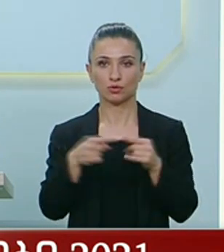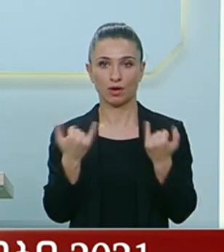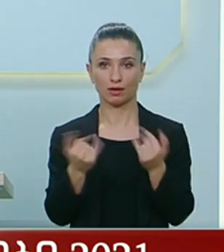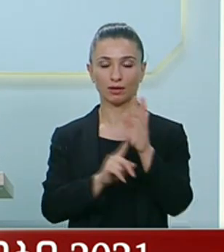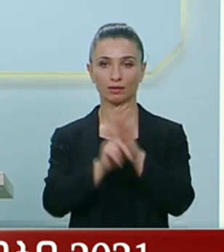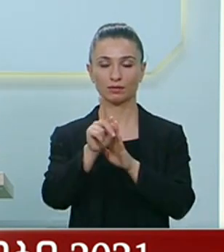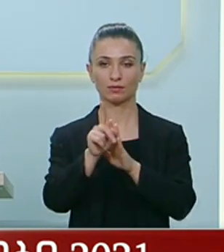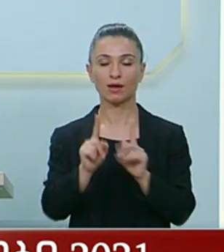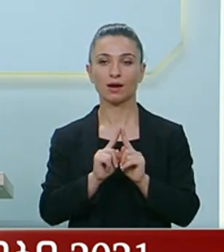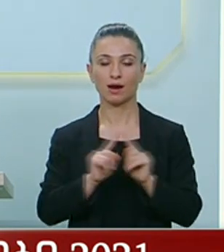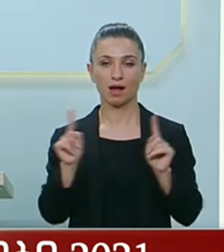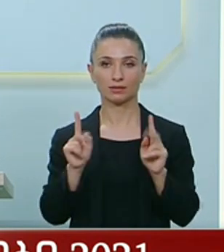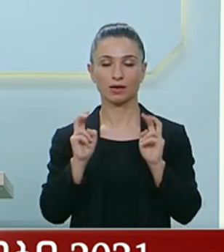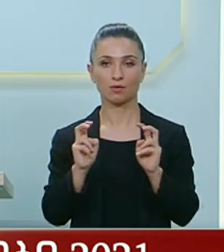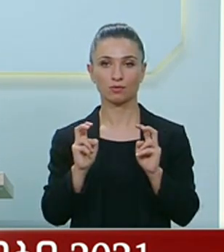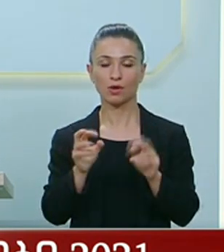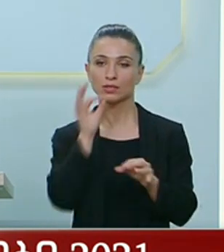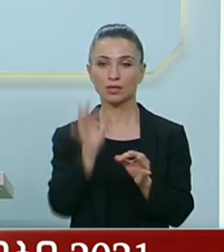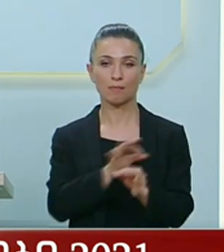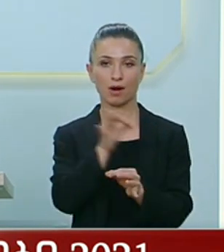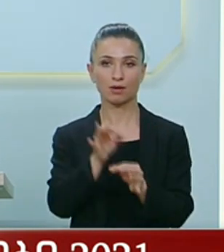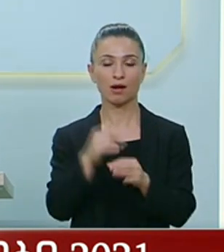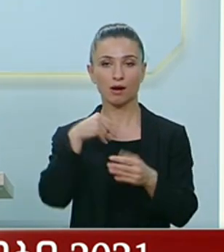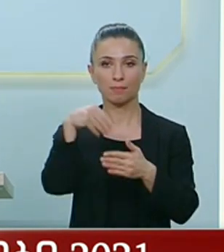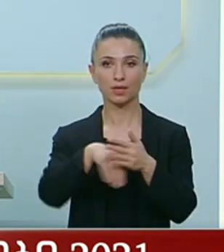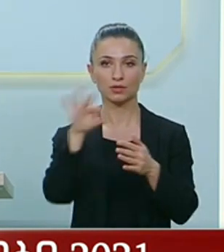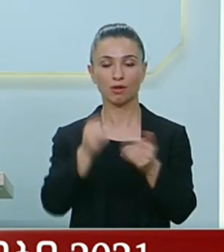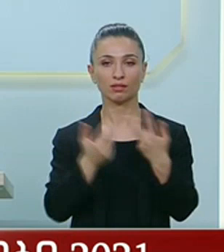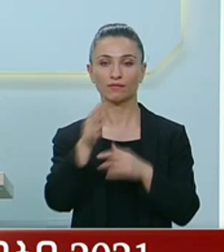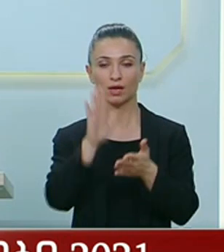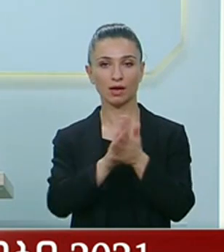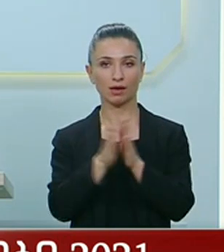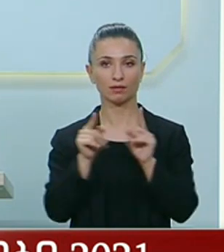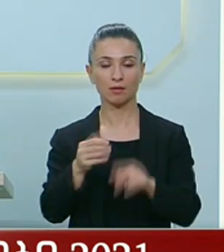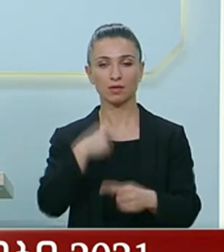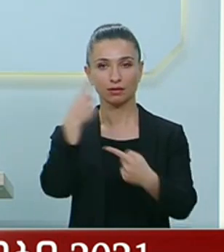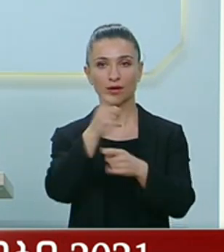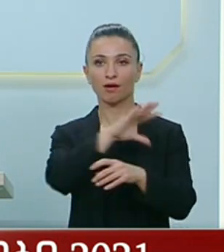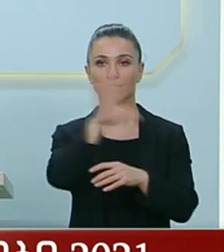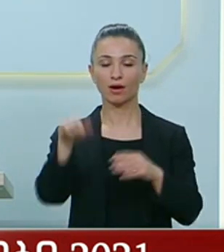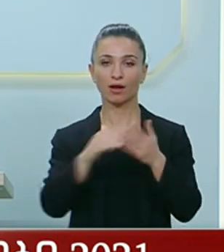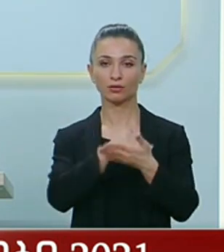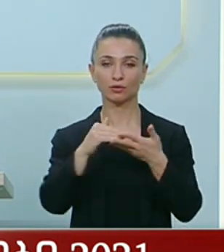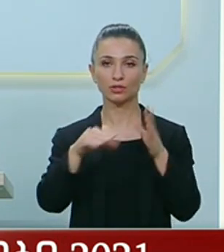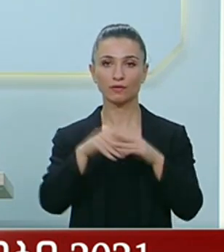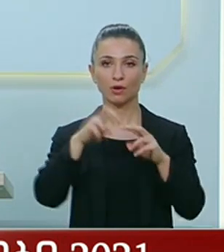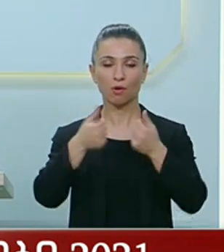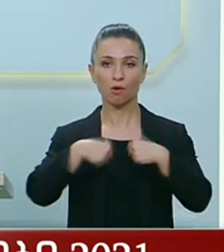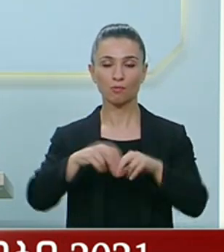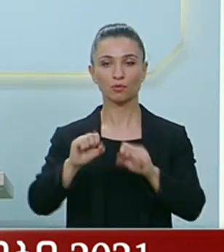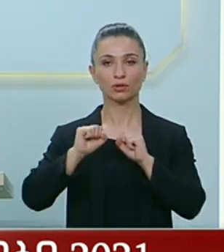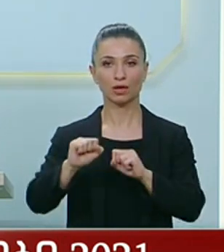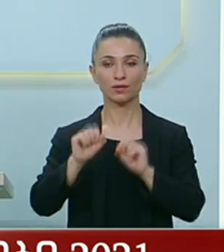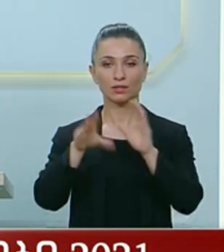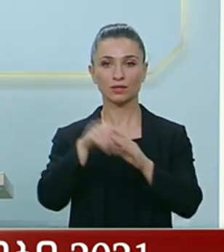ახლა იწყება განსაკუთრებული საპასუხისმგებლო ხმის დათვლის ეტაპი, მინდა მოუწოდო ყველა დონის საარჩევნო კომისიას დაიცვან